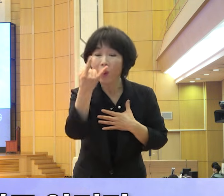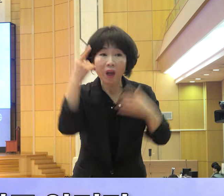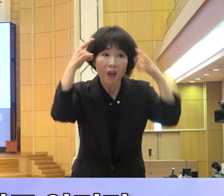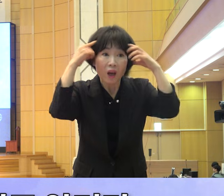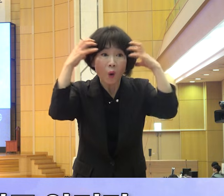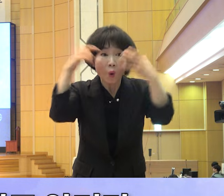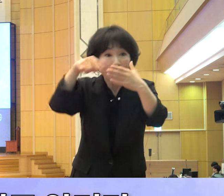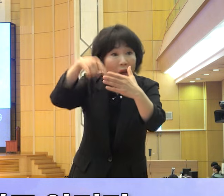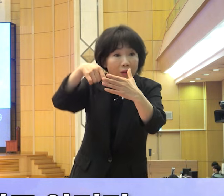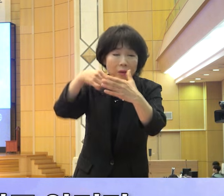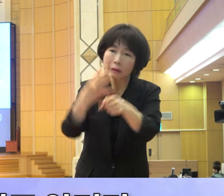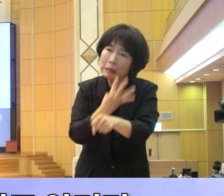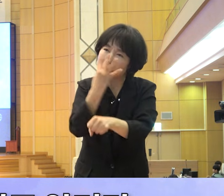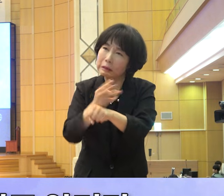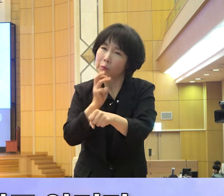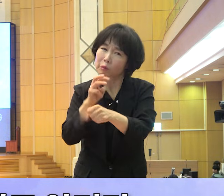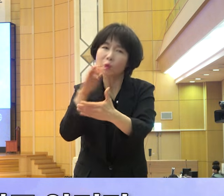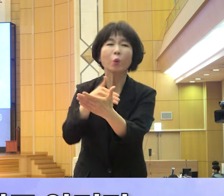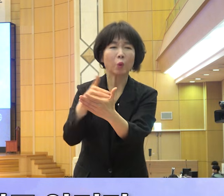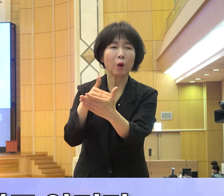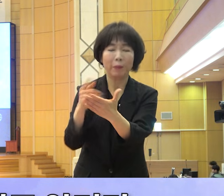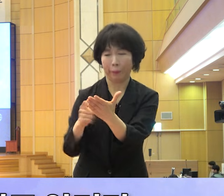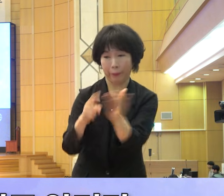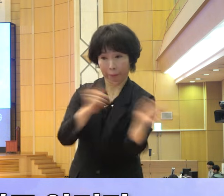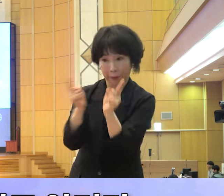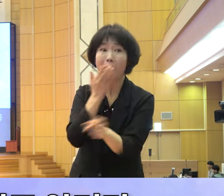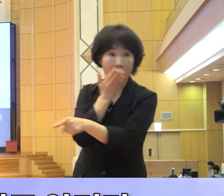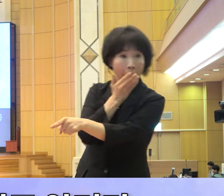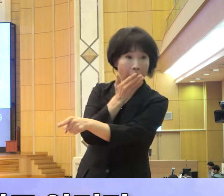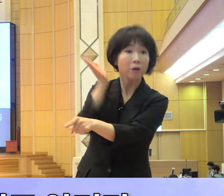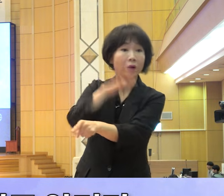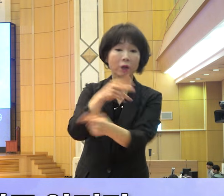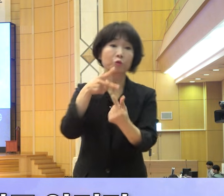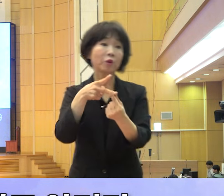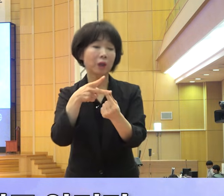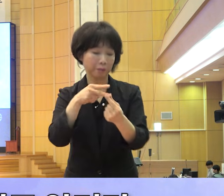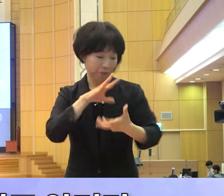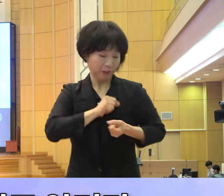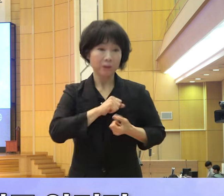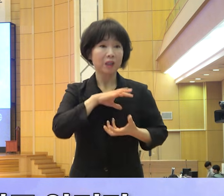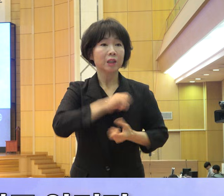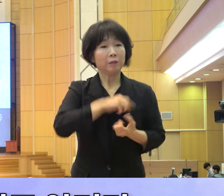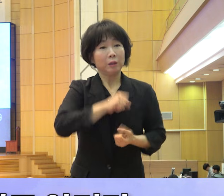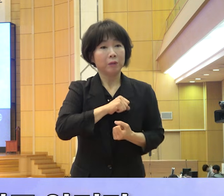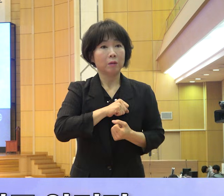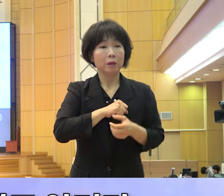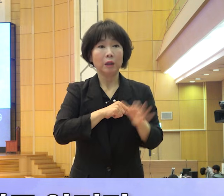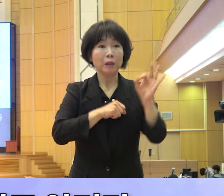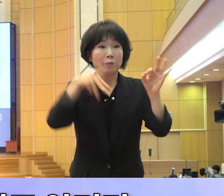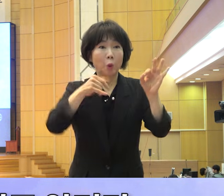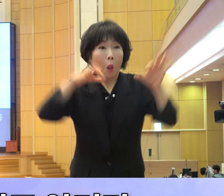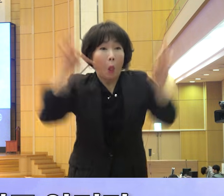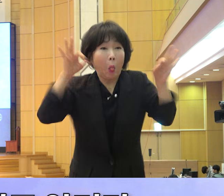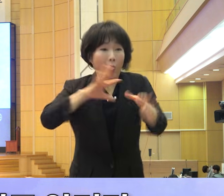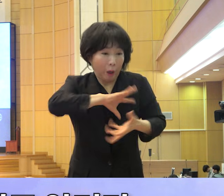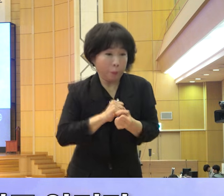4시간 30분 정도인데 심장은 10초랍니다. 10초.